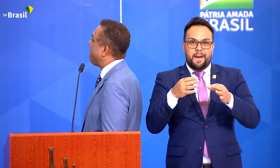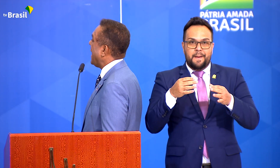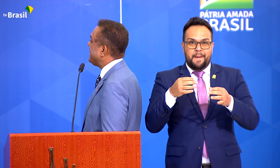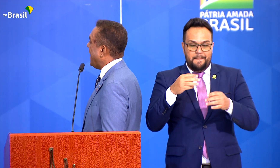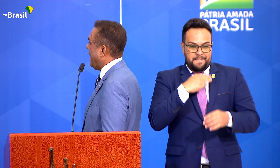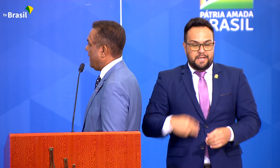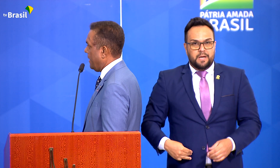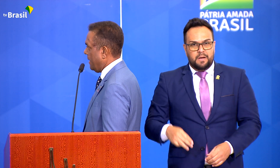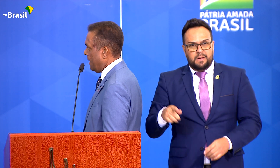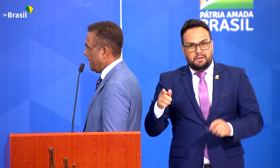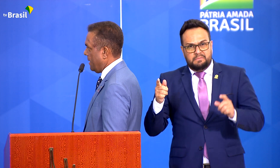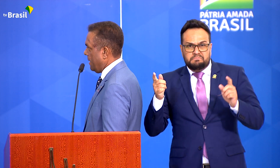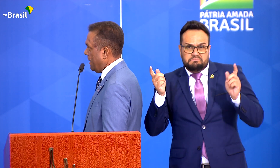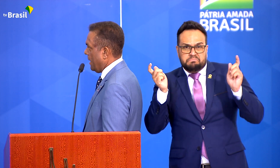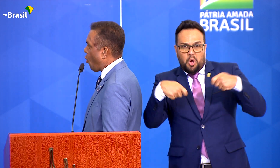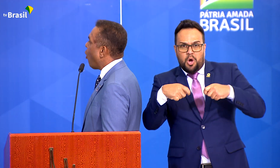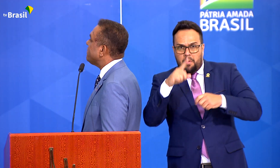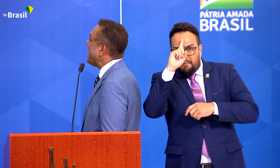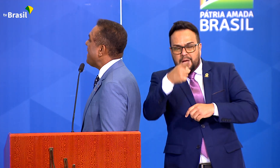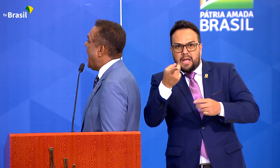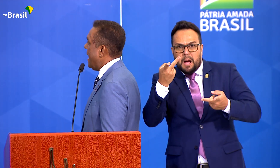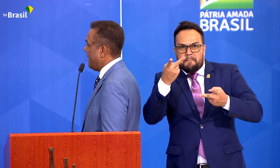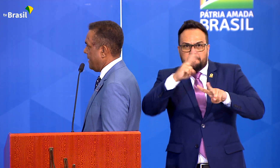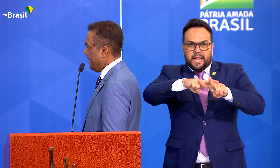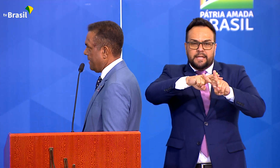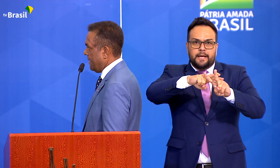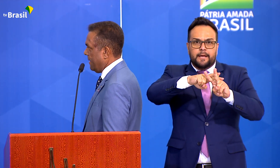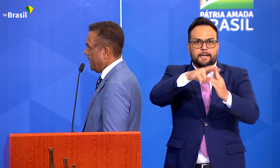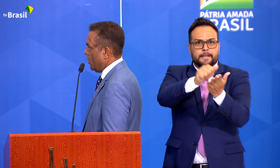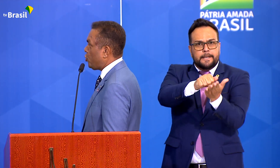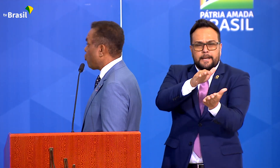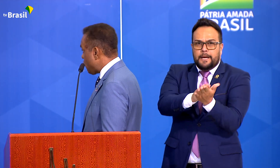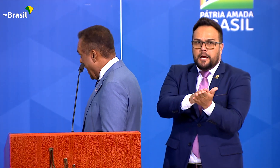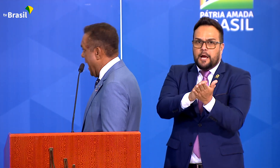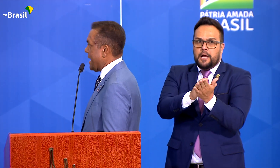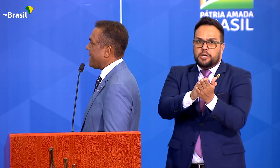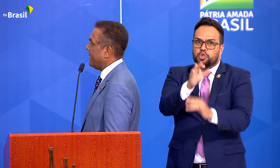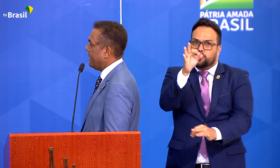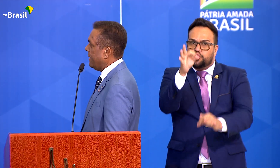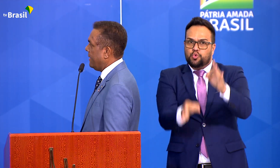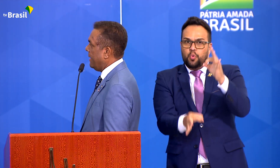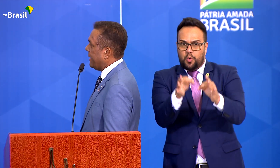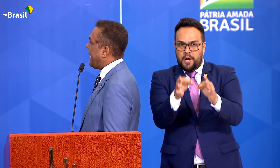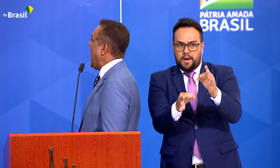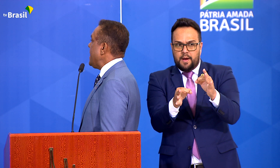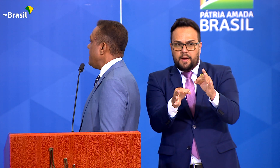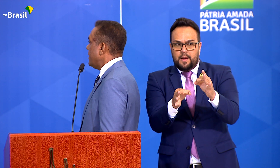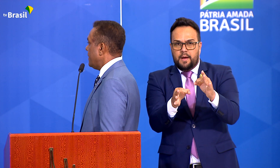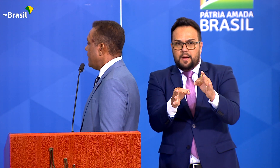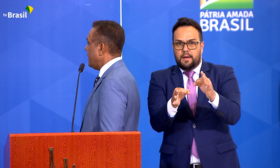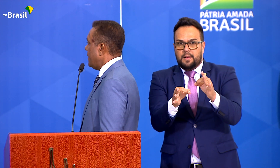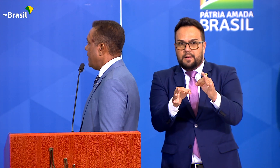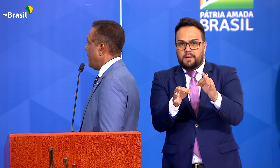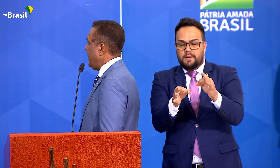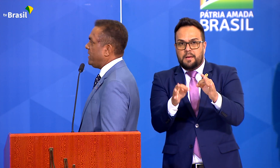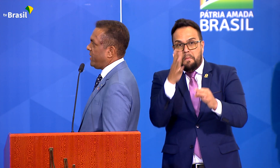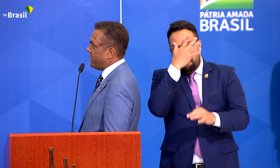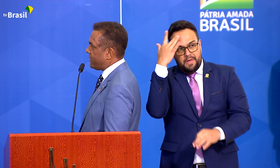mandar prender a combinar julgar quem